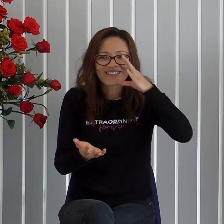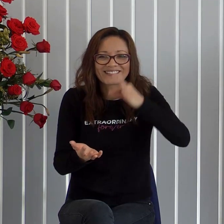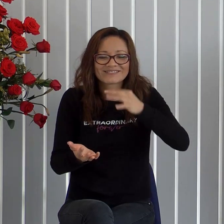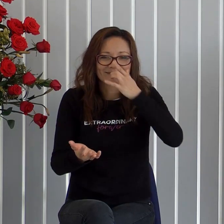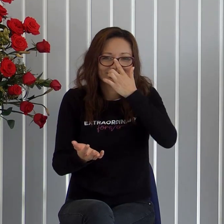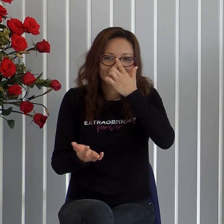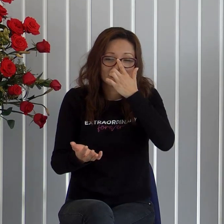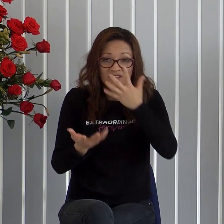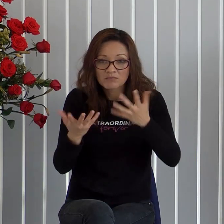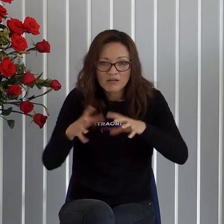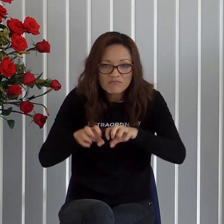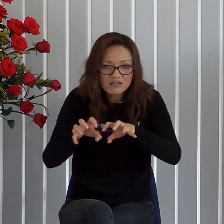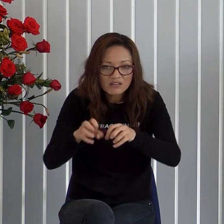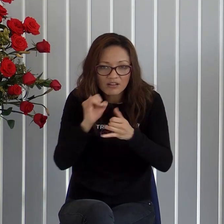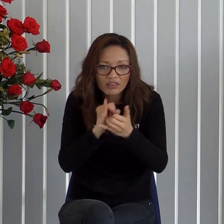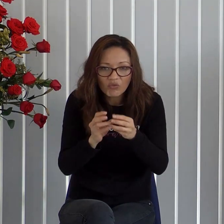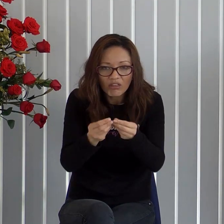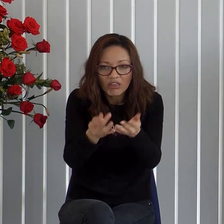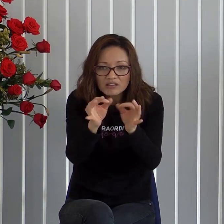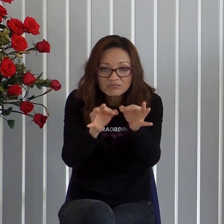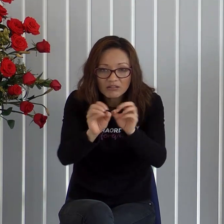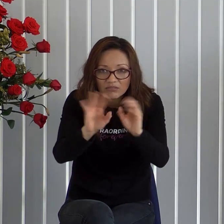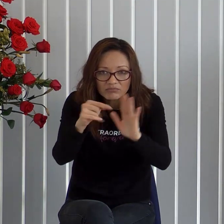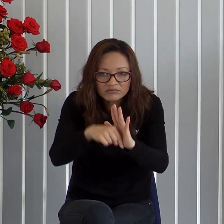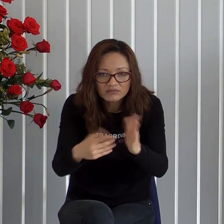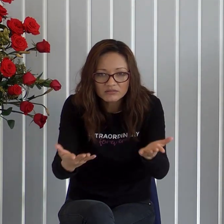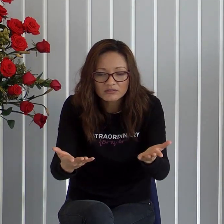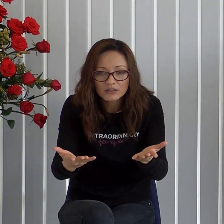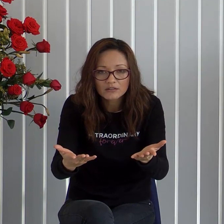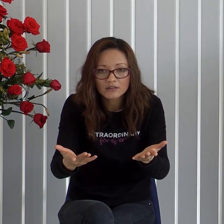¿Se lo digo con plastilina? Fe.